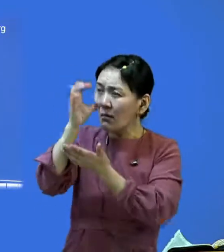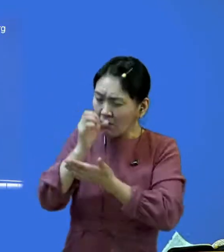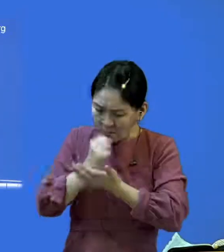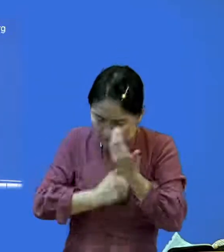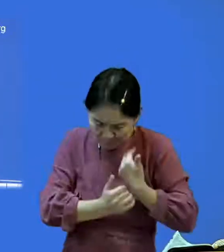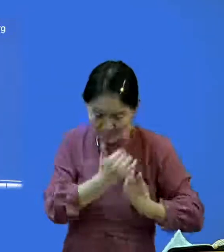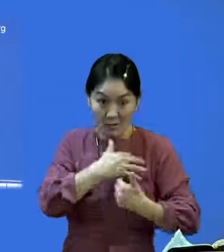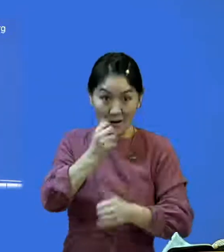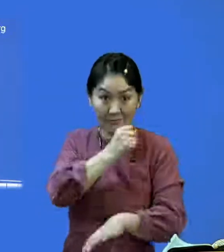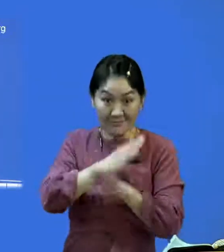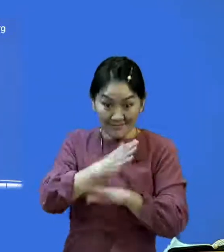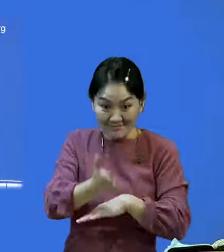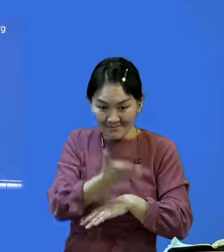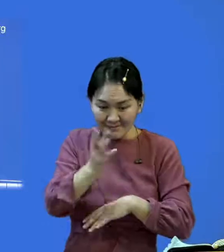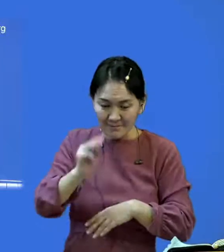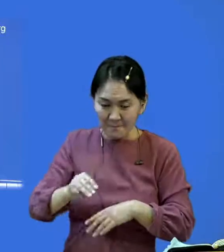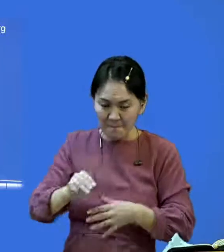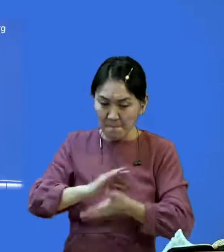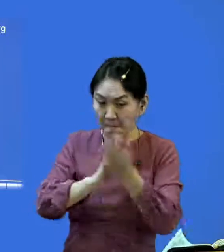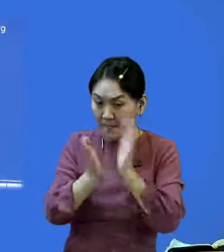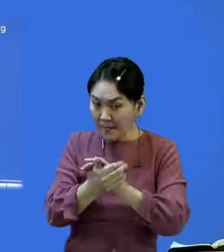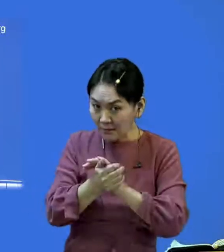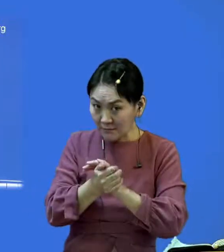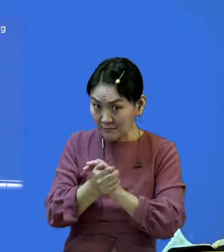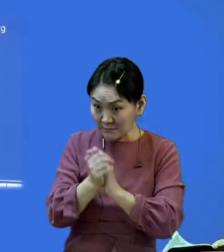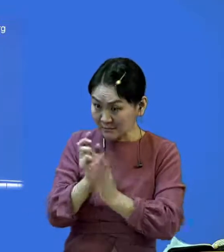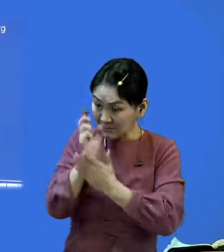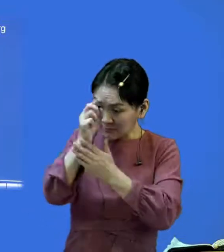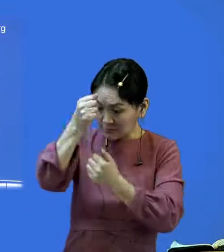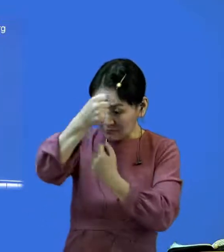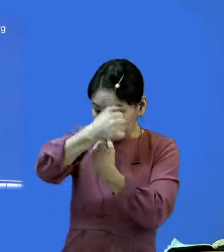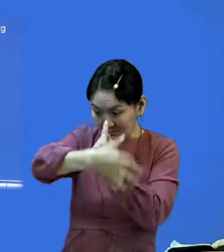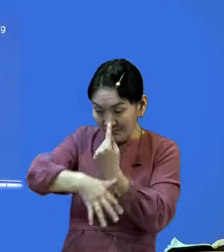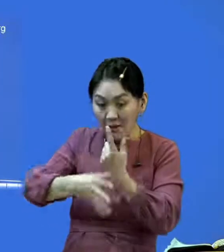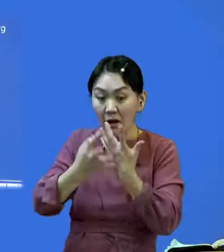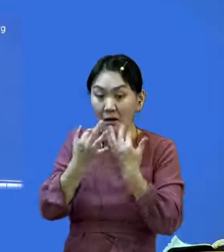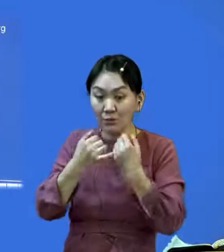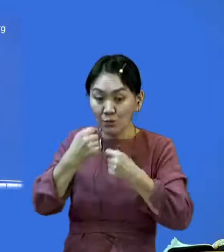байгаа. Тэгэхээр энэ дээрс хэд хэдэн зүйлийг нь хэлсэн